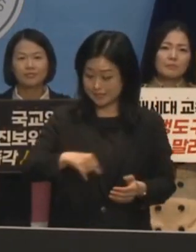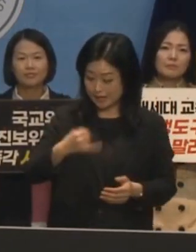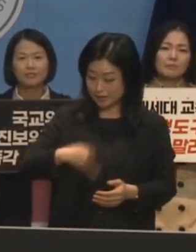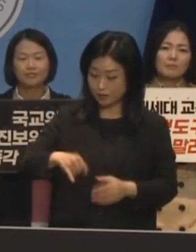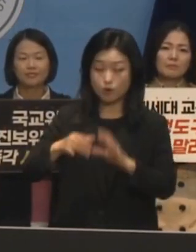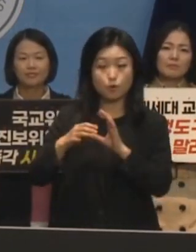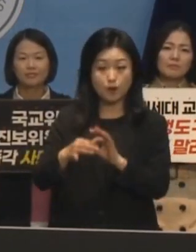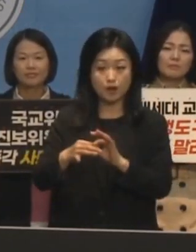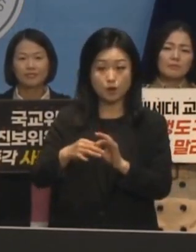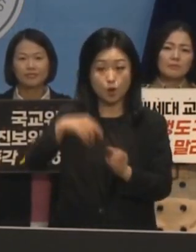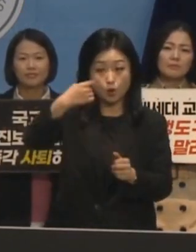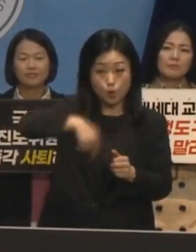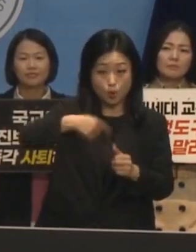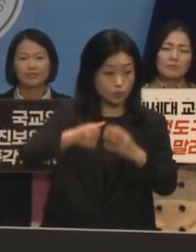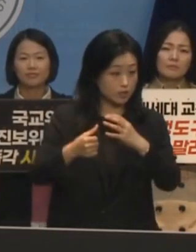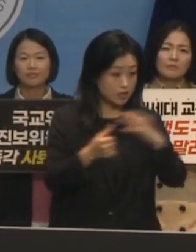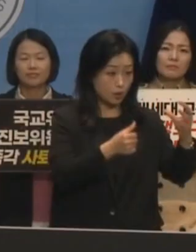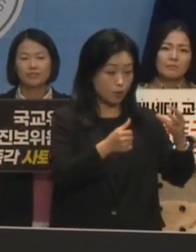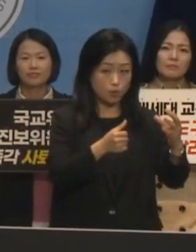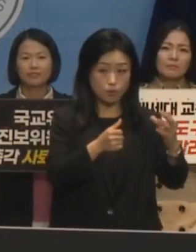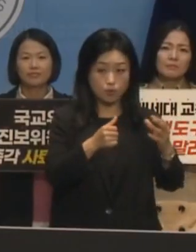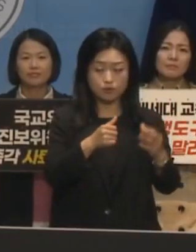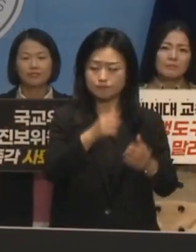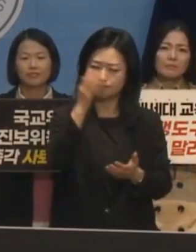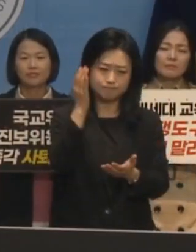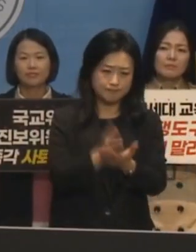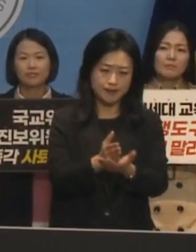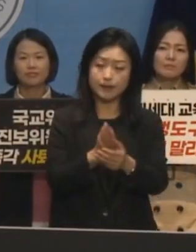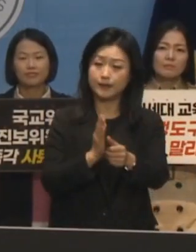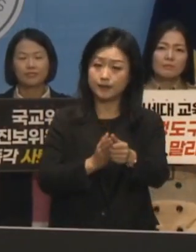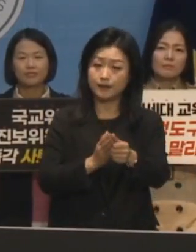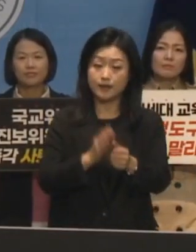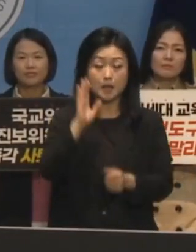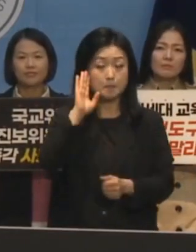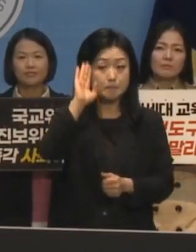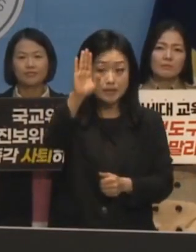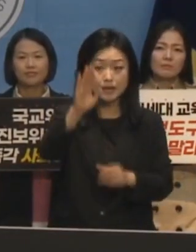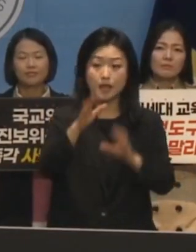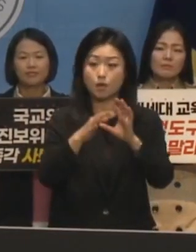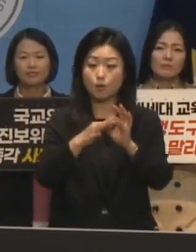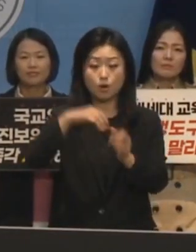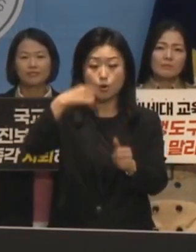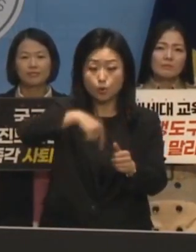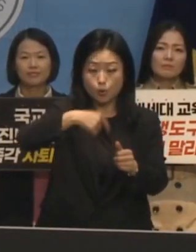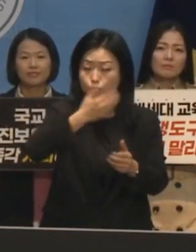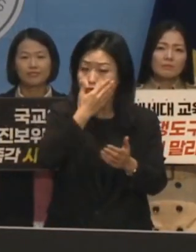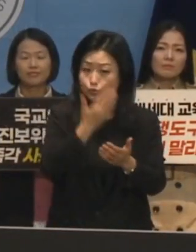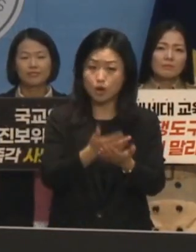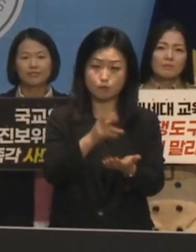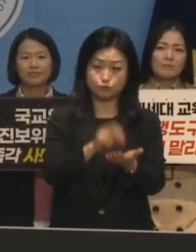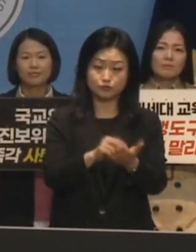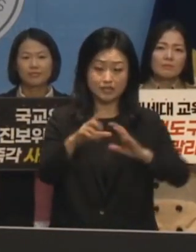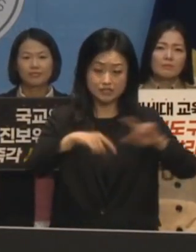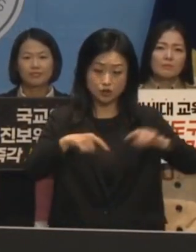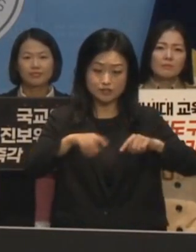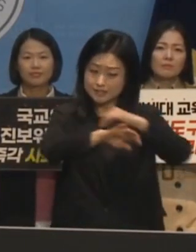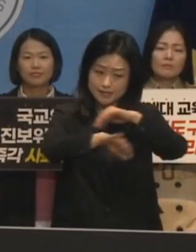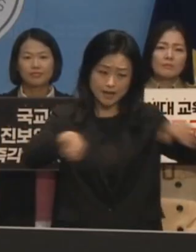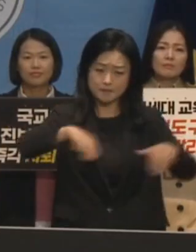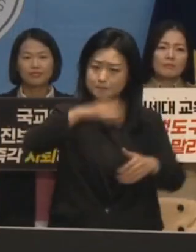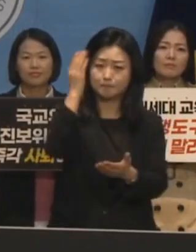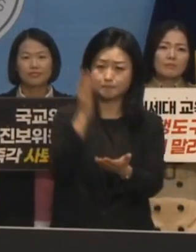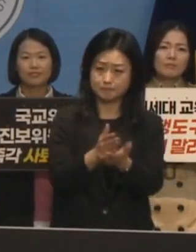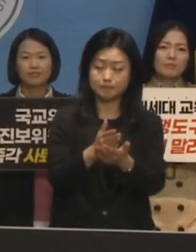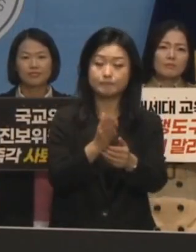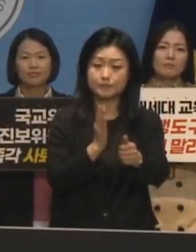하는 교육 실험을 일체 중단하라. 우리 아이들의 미래가 달린 교육 문제에 정치를 개입시키지 말아야